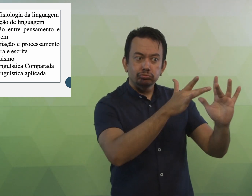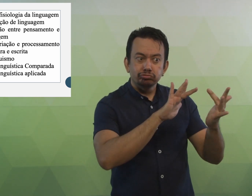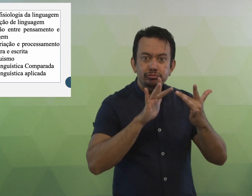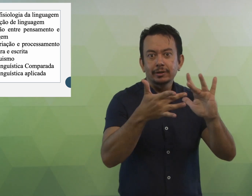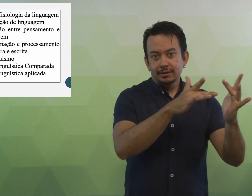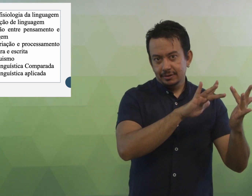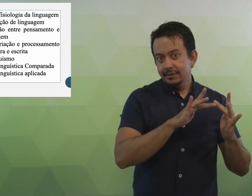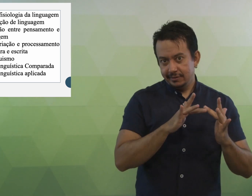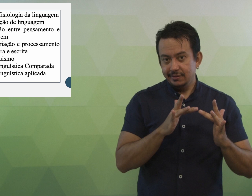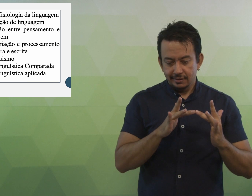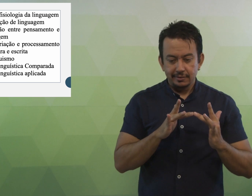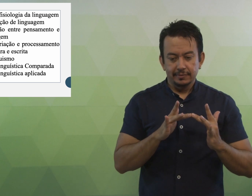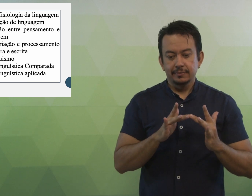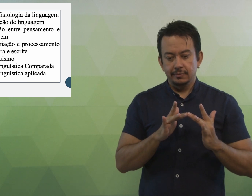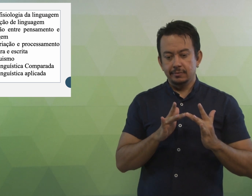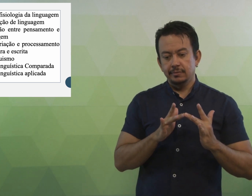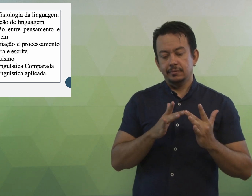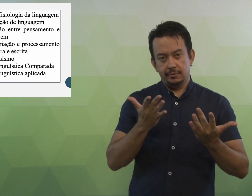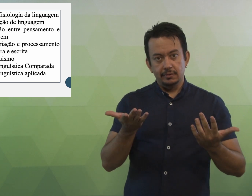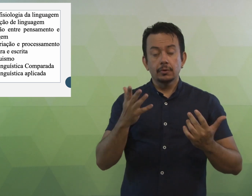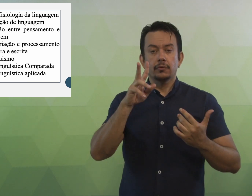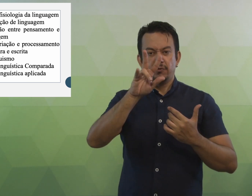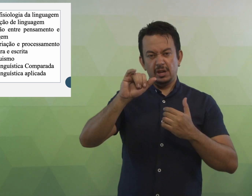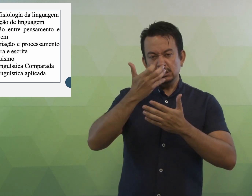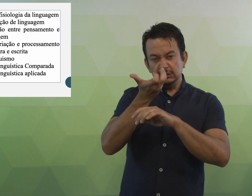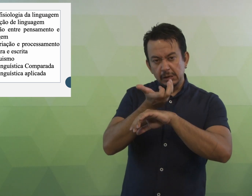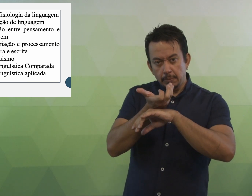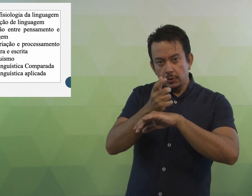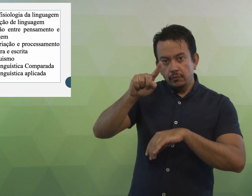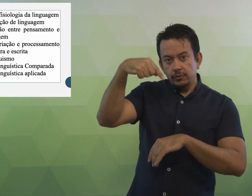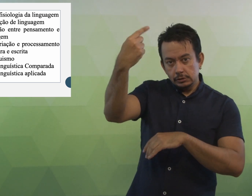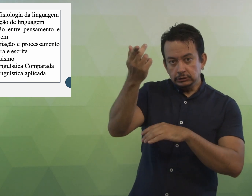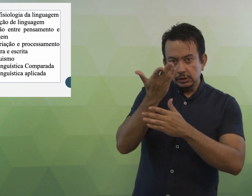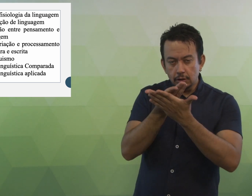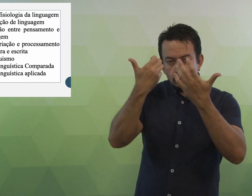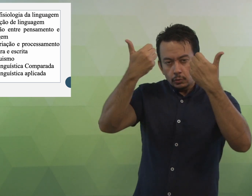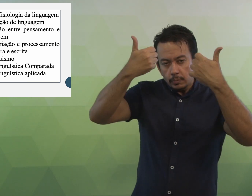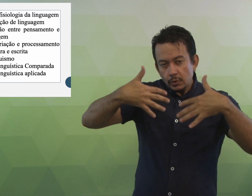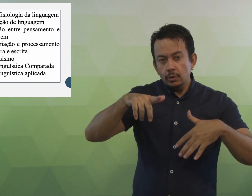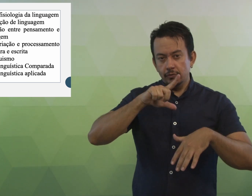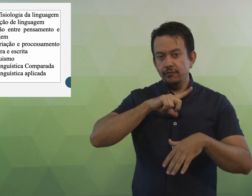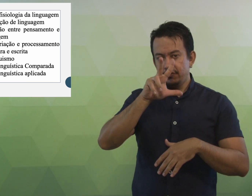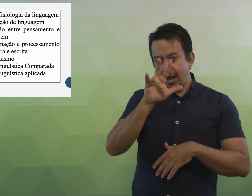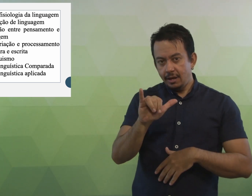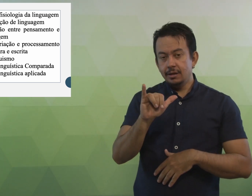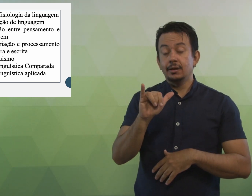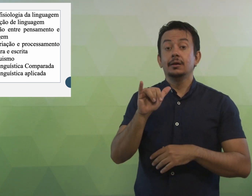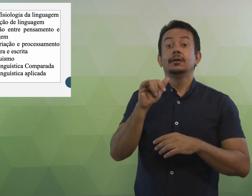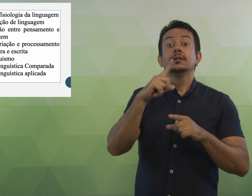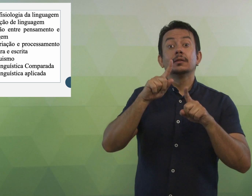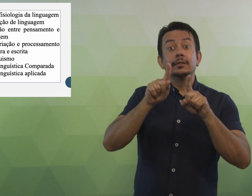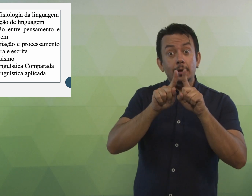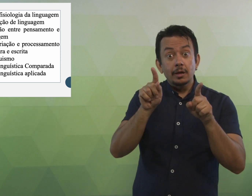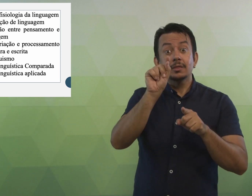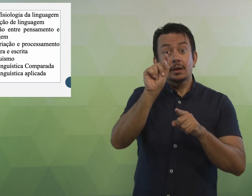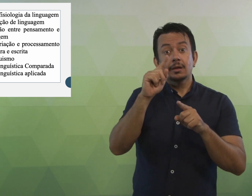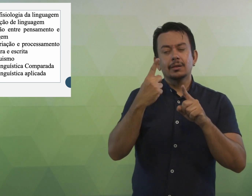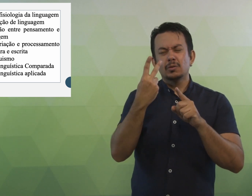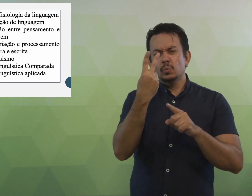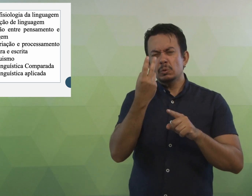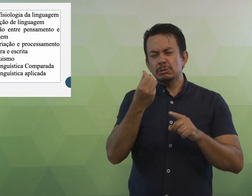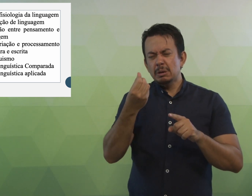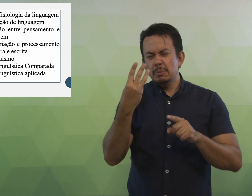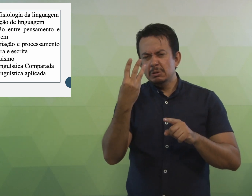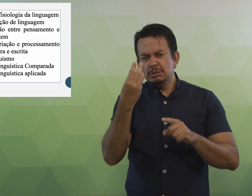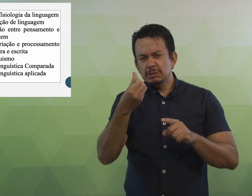conhecimento, dificulta um pouco. Então, também é necessário o contato com outras pessoas e mais à frente nós iremos